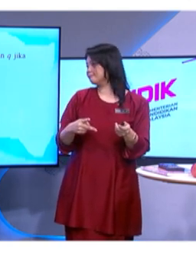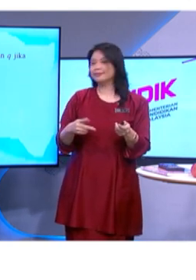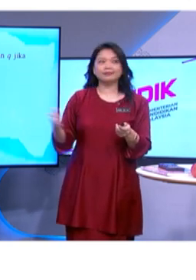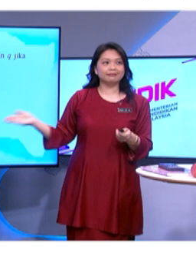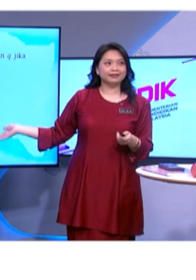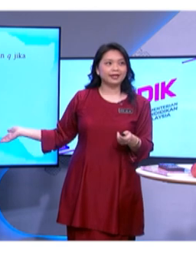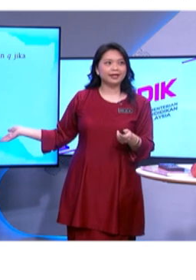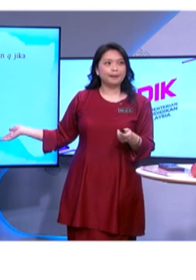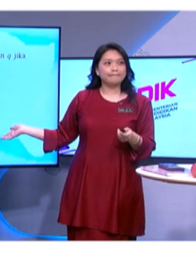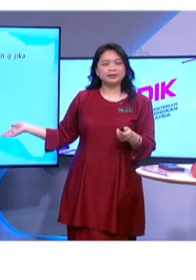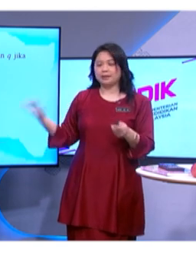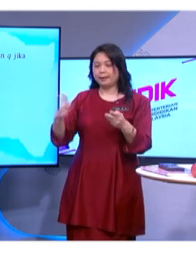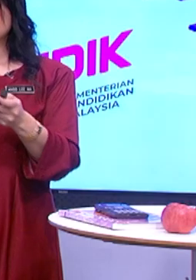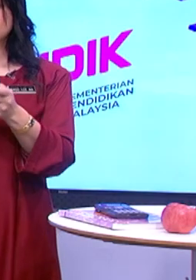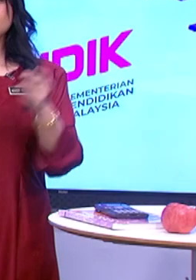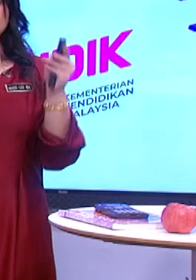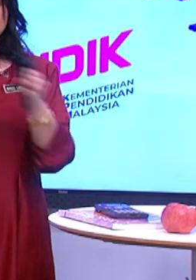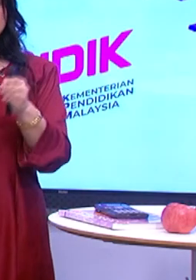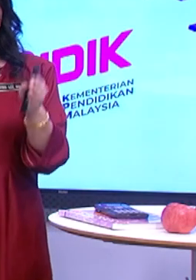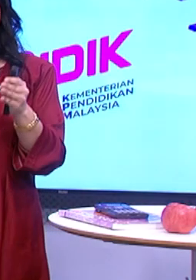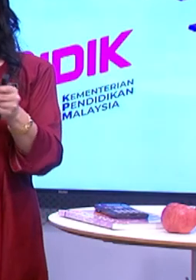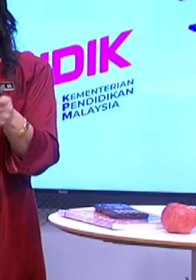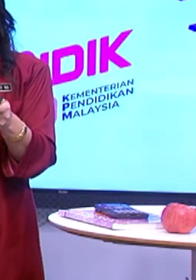Oke Lepas tuh kita susun